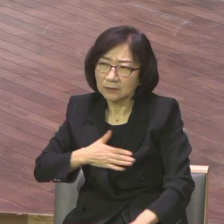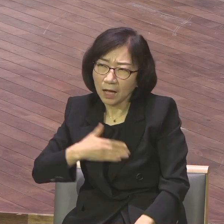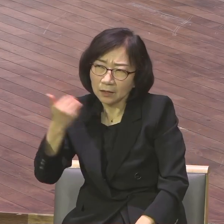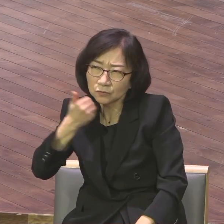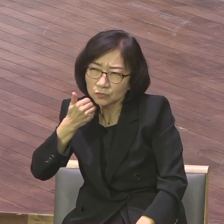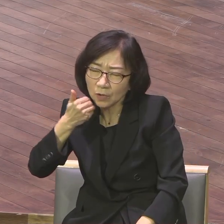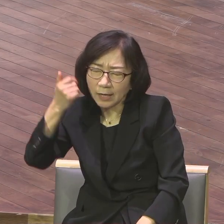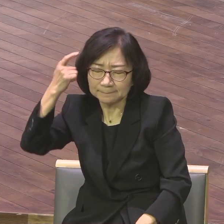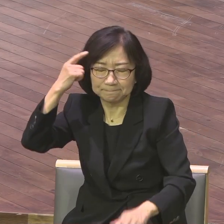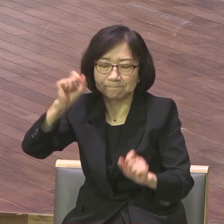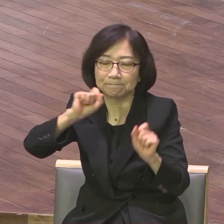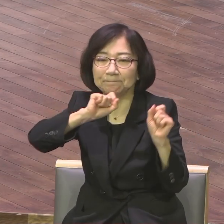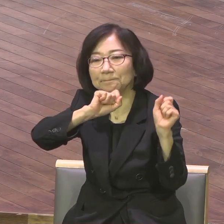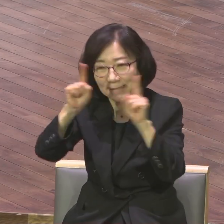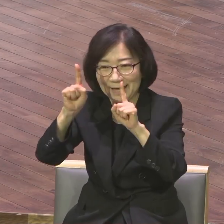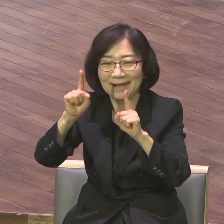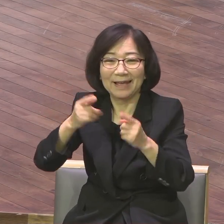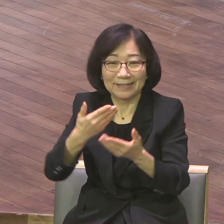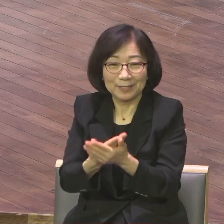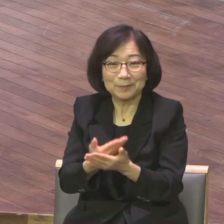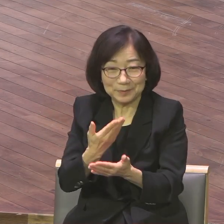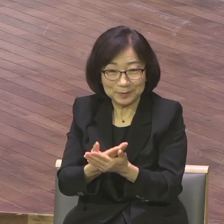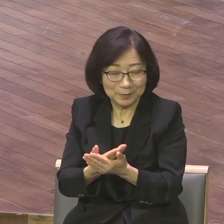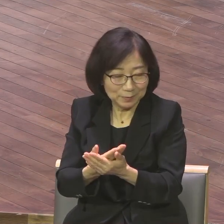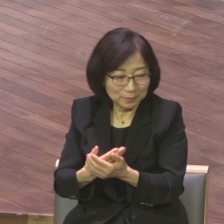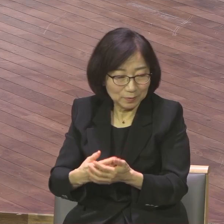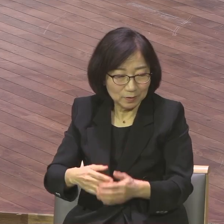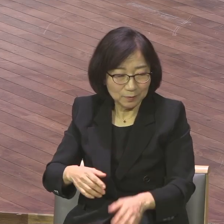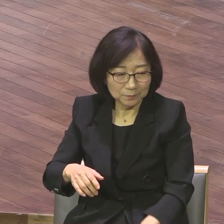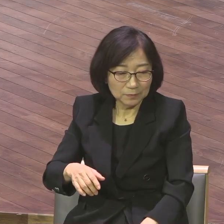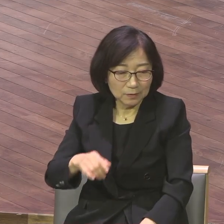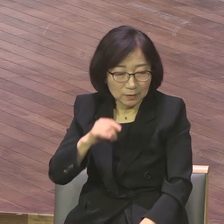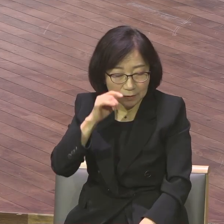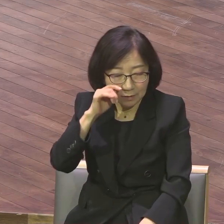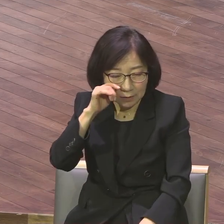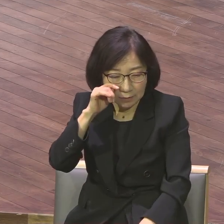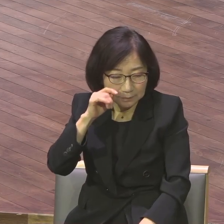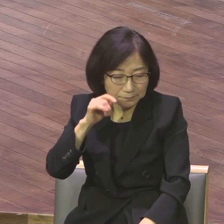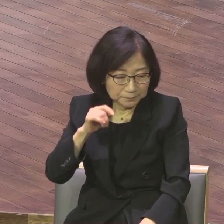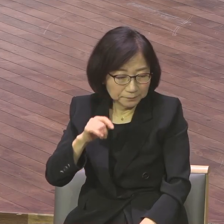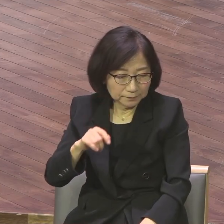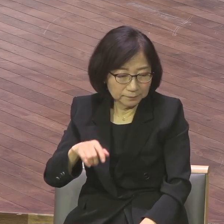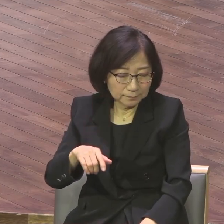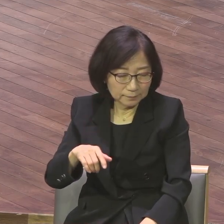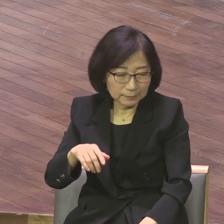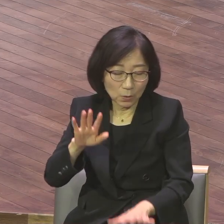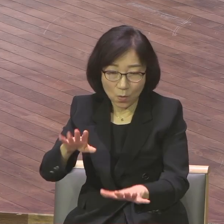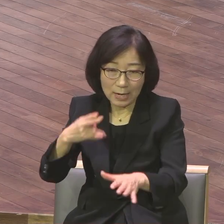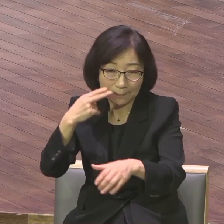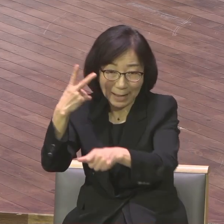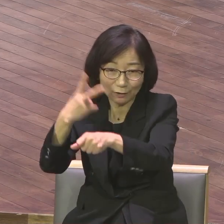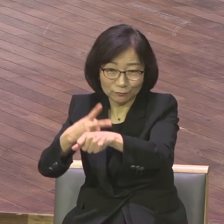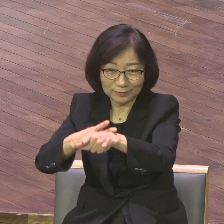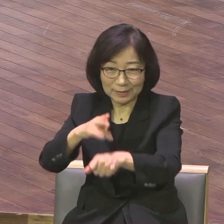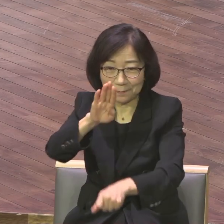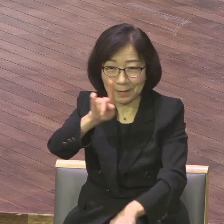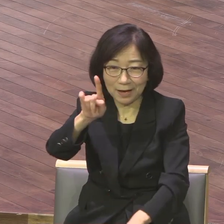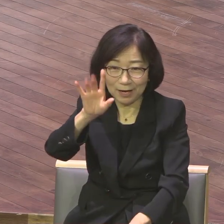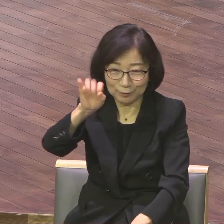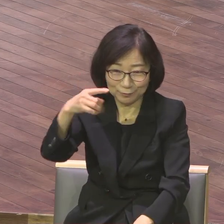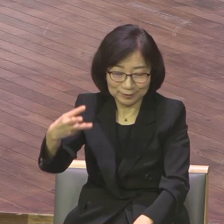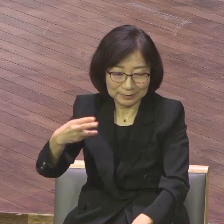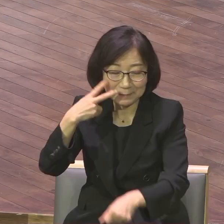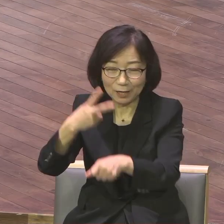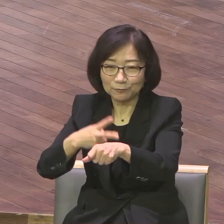하여 주옵소서. 고린도전서 11장 23절로 26절에 보면 사도 바울이 성찬의 재정과